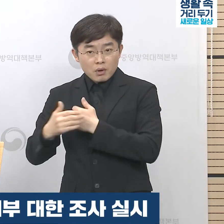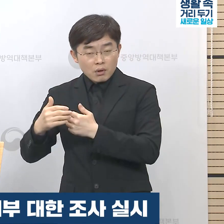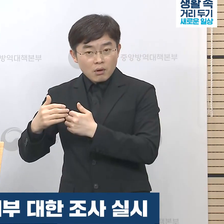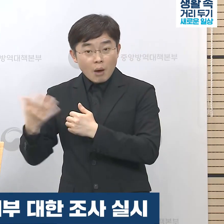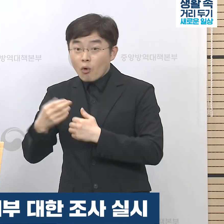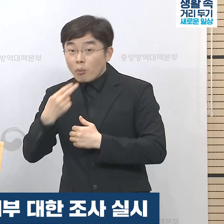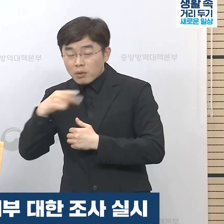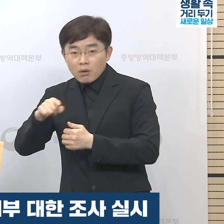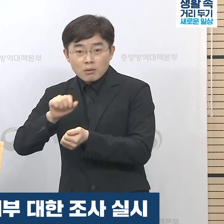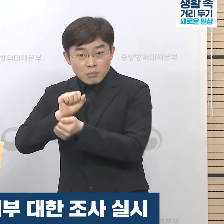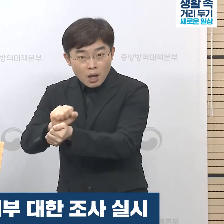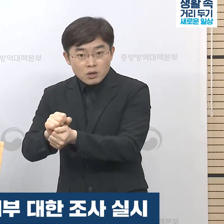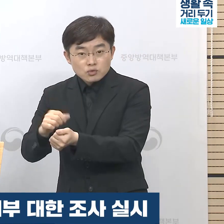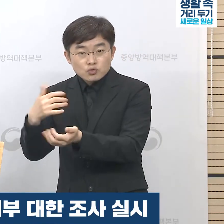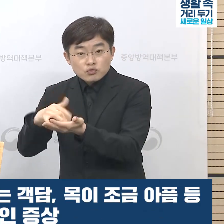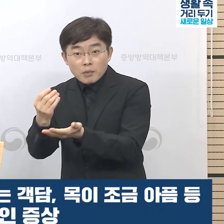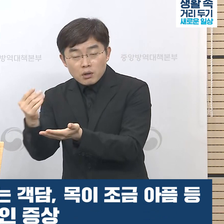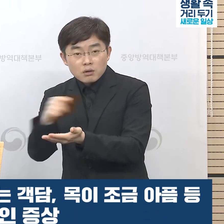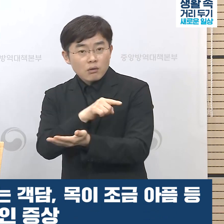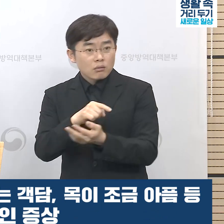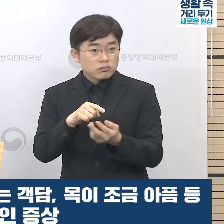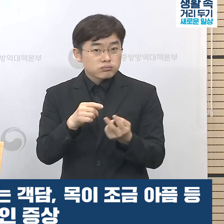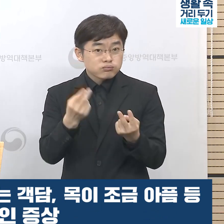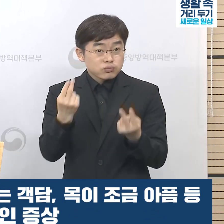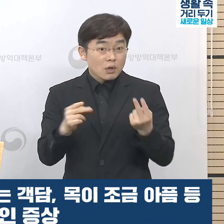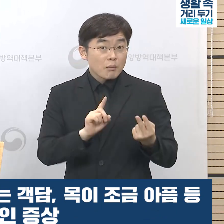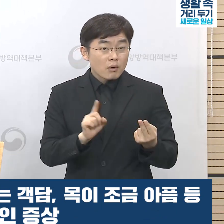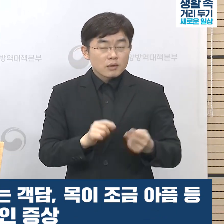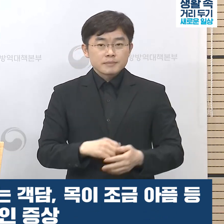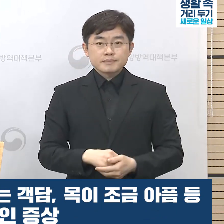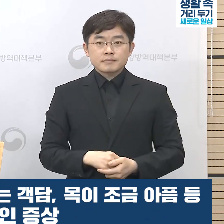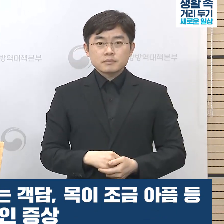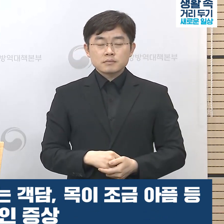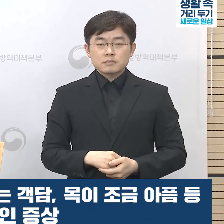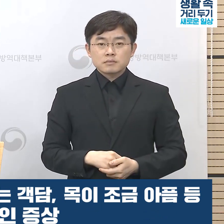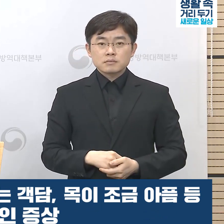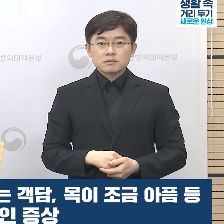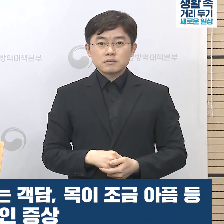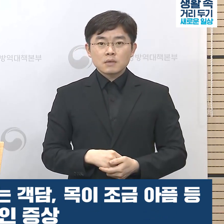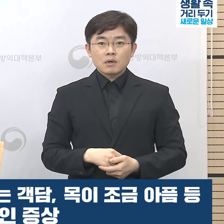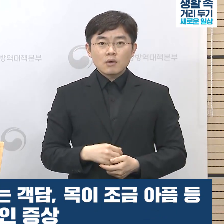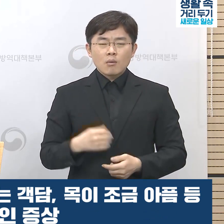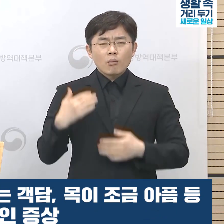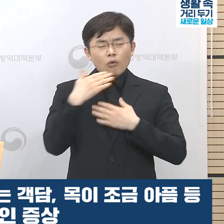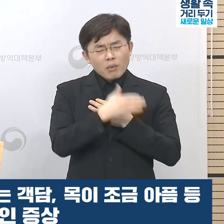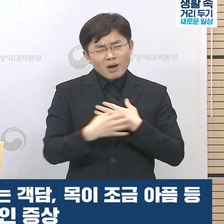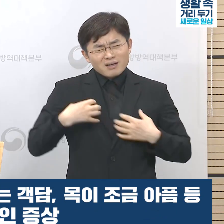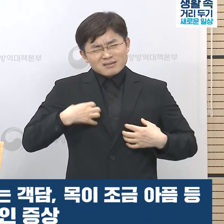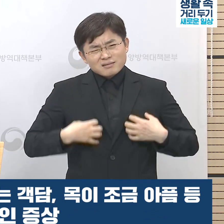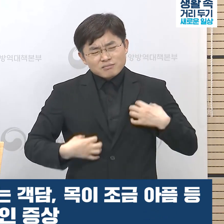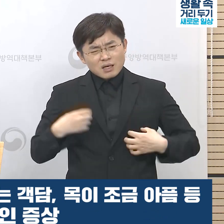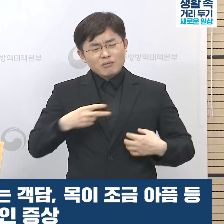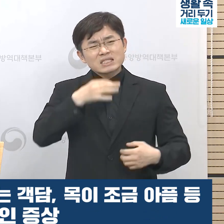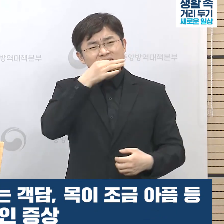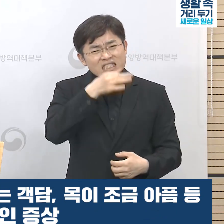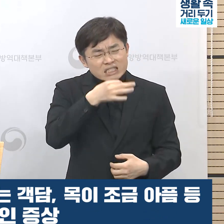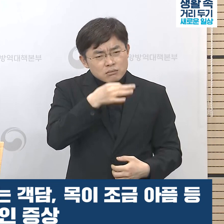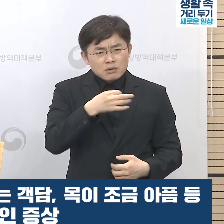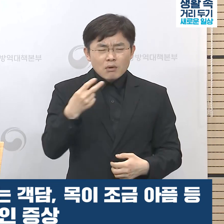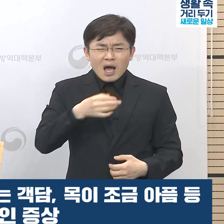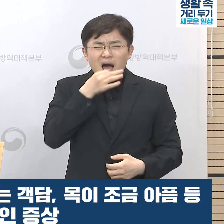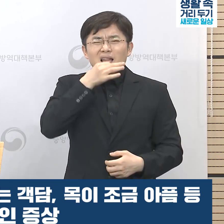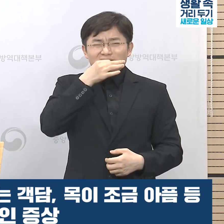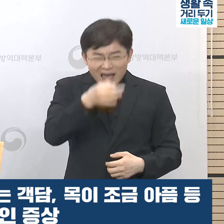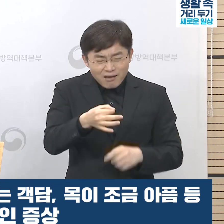있었는지 없었는지에 대한 조사를 했는데 여기서 말하는 증상이라는 거는 약간의 근육통 또는 기침 또는